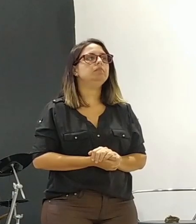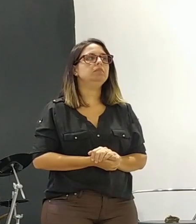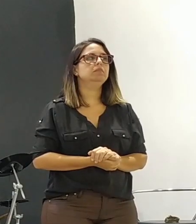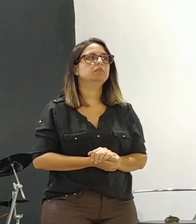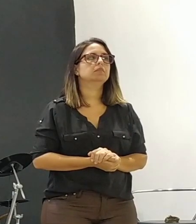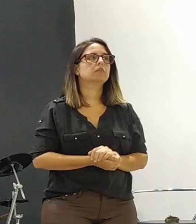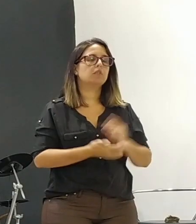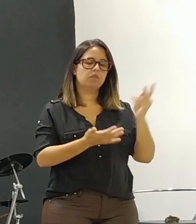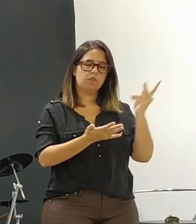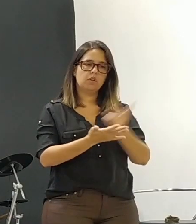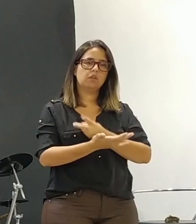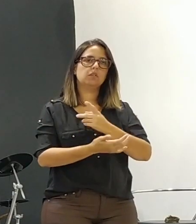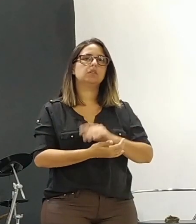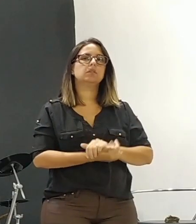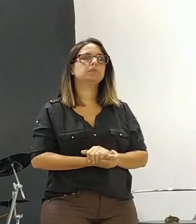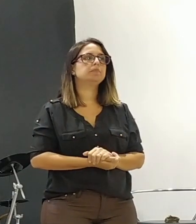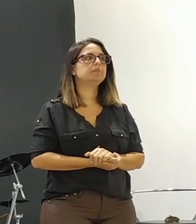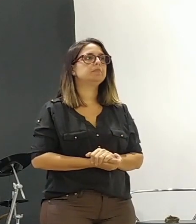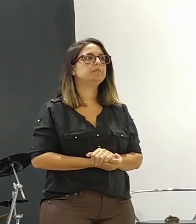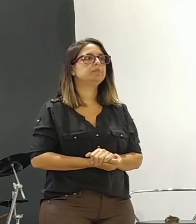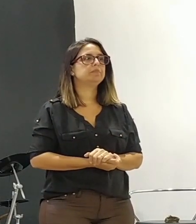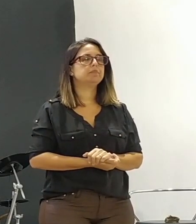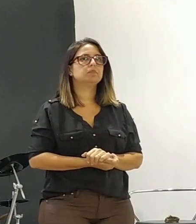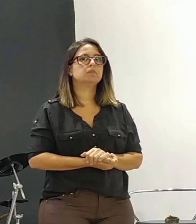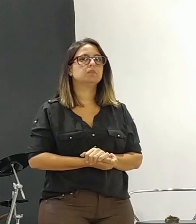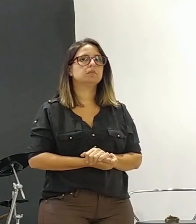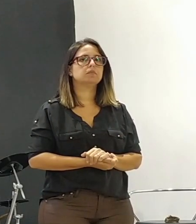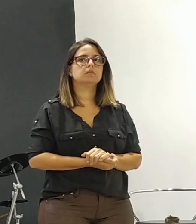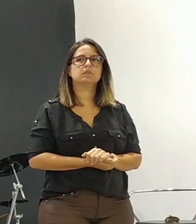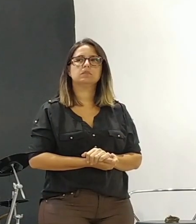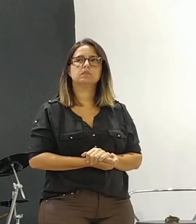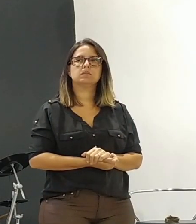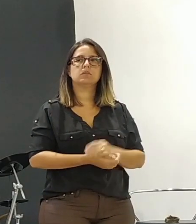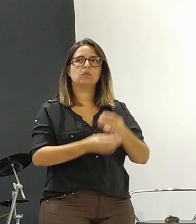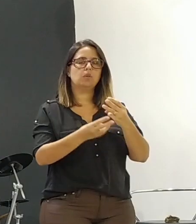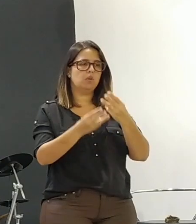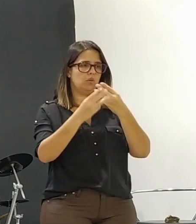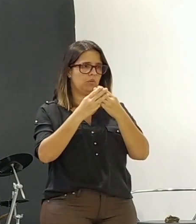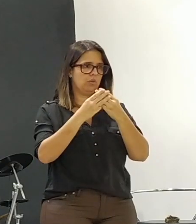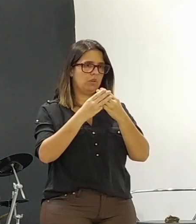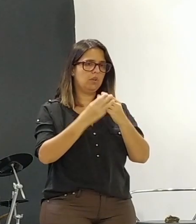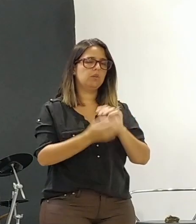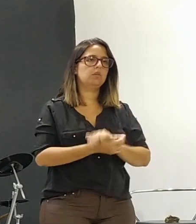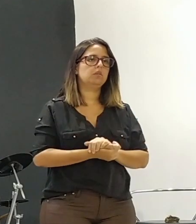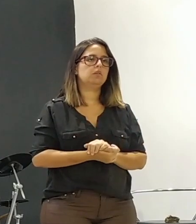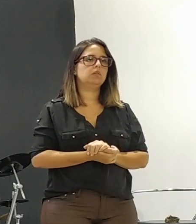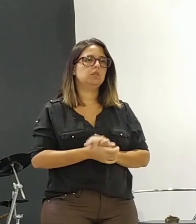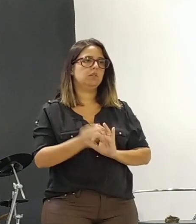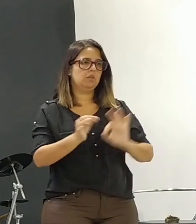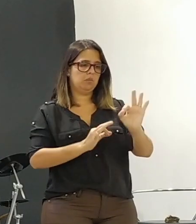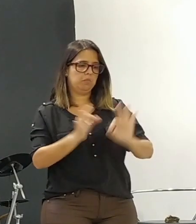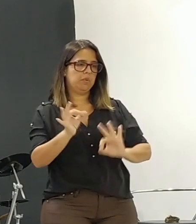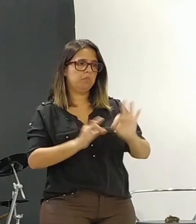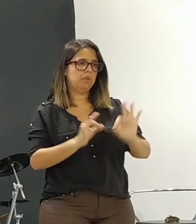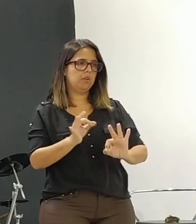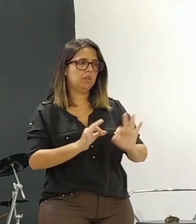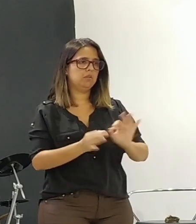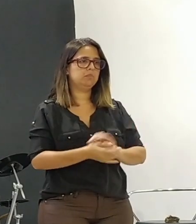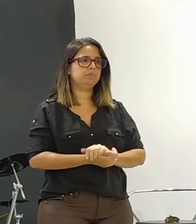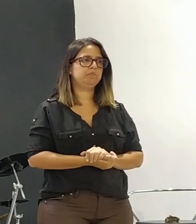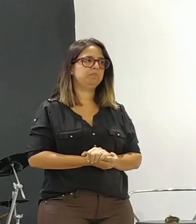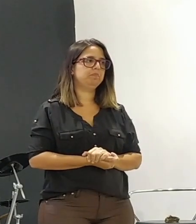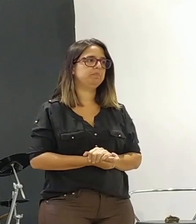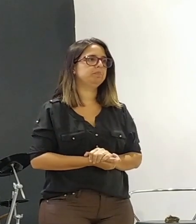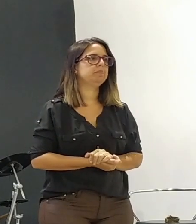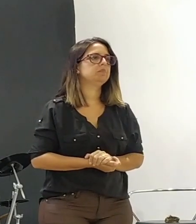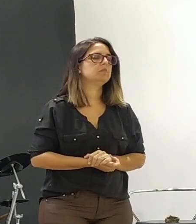vai acontecer. Aleluia. Os egípcios, os judeus estavam ali preparados. E quando